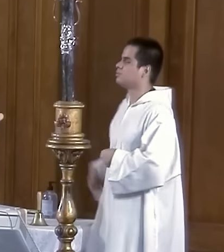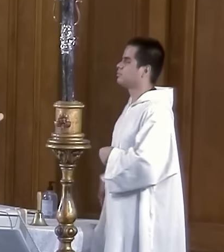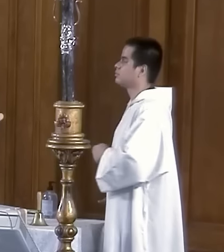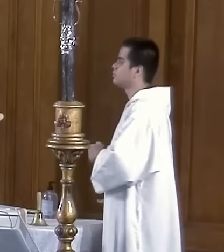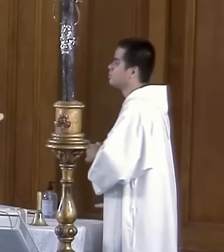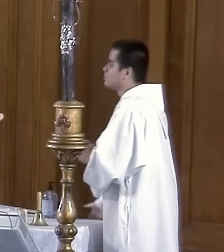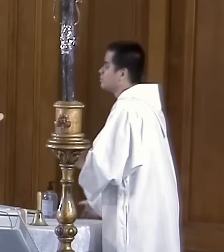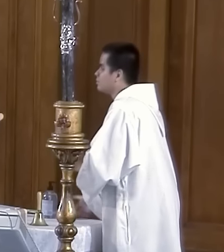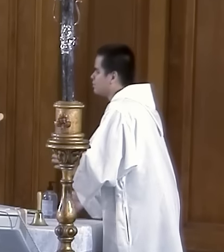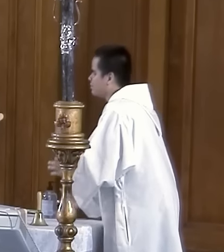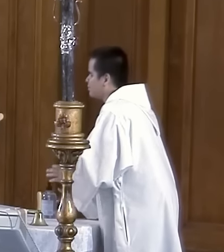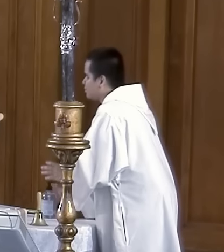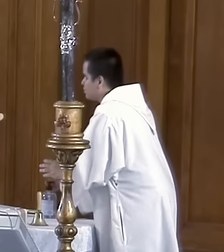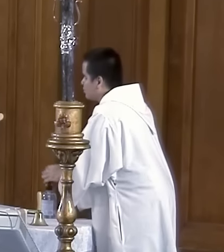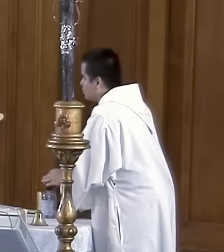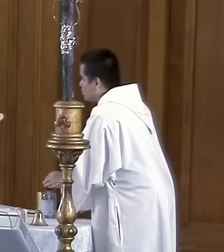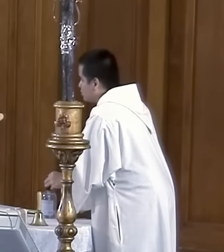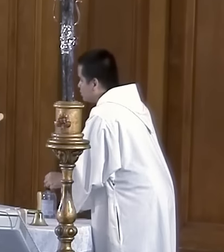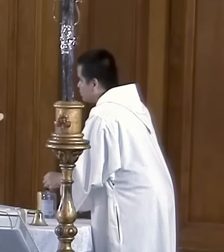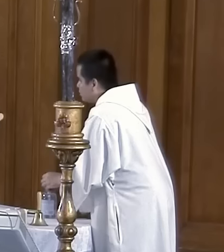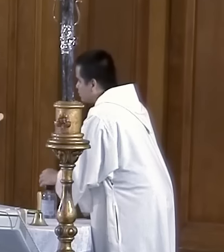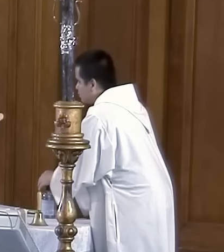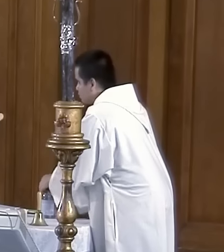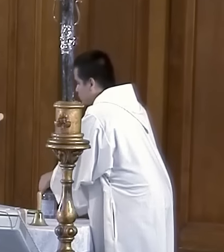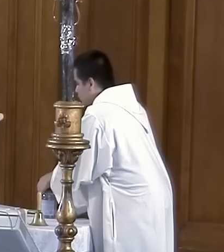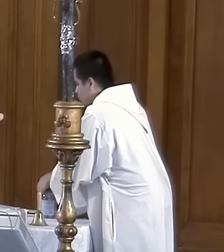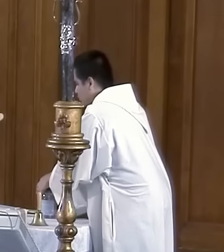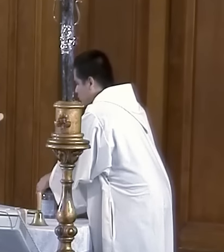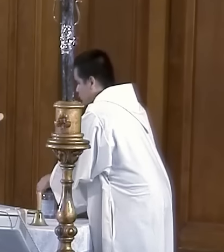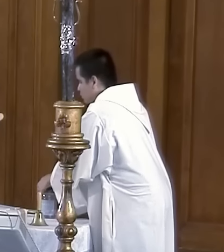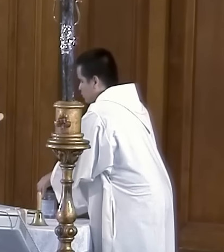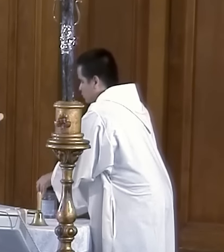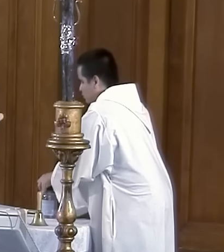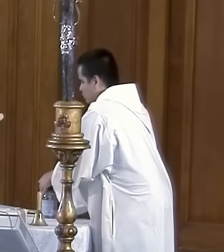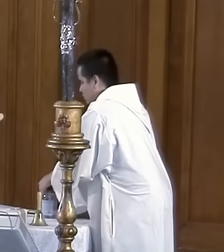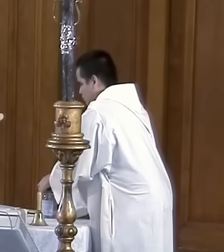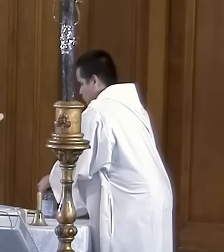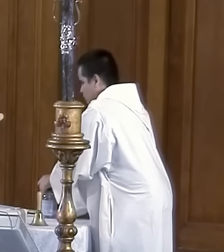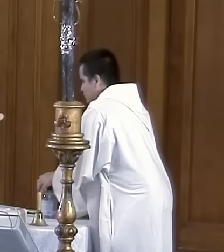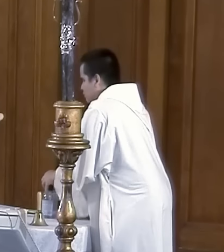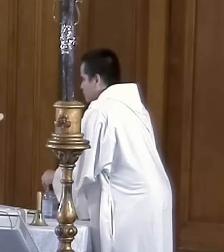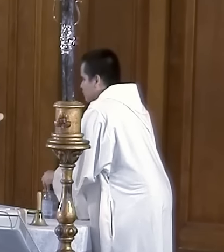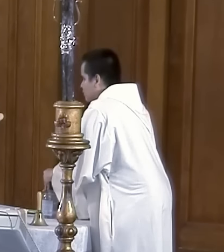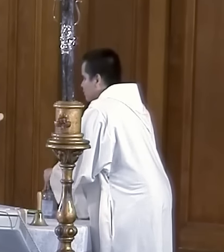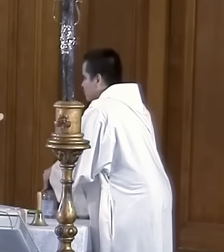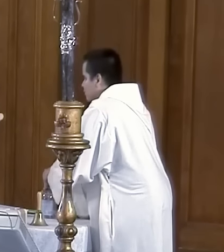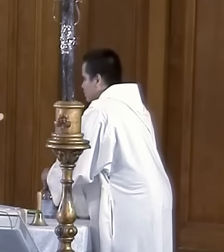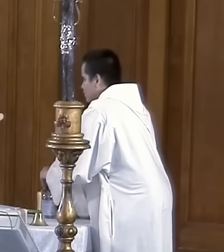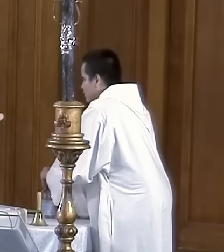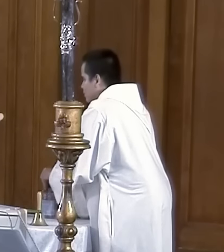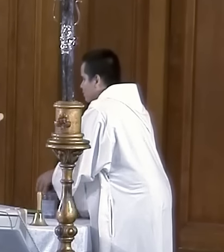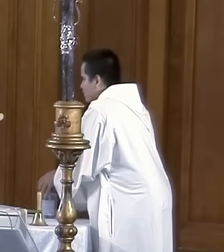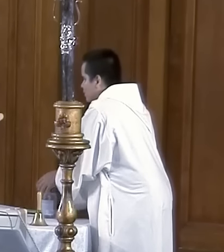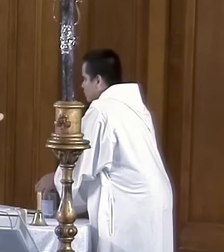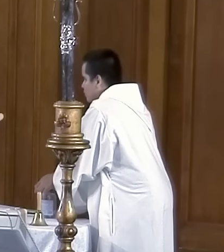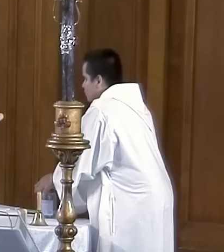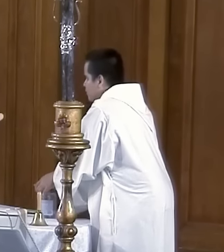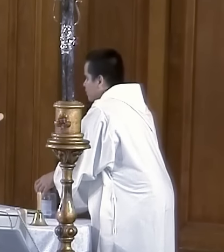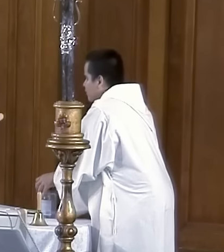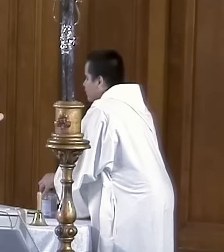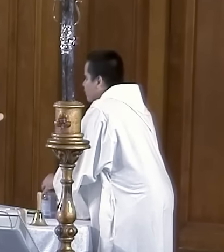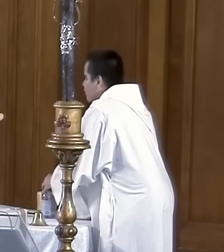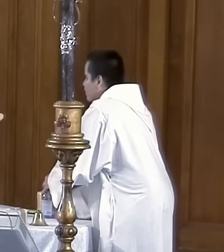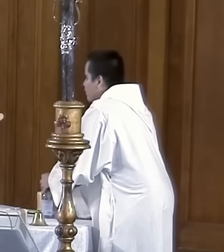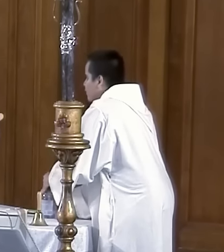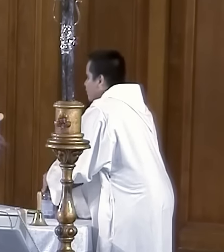todos aquellos que no pueden recibir sacramentalmente ahora la Eucaristía o que están viendo esta misa a través de internet, pueden rezar